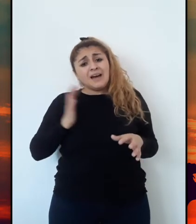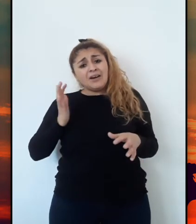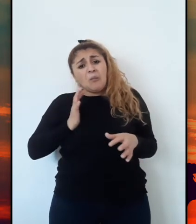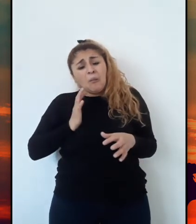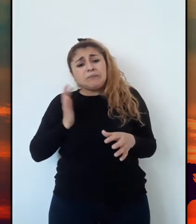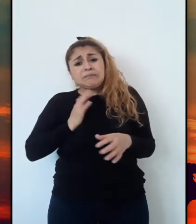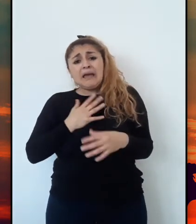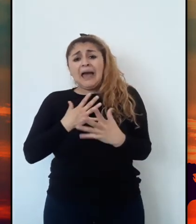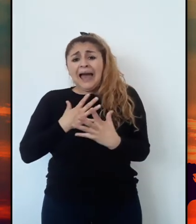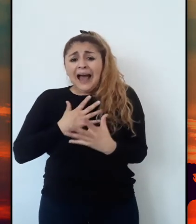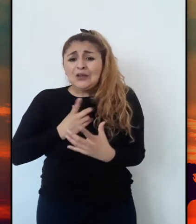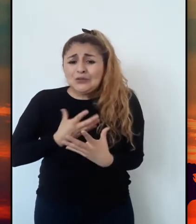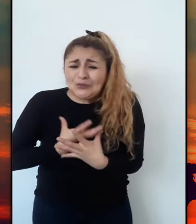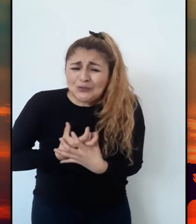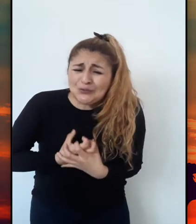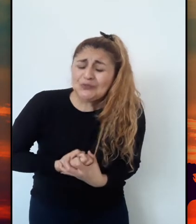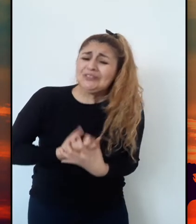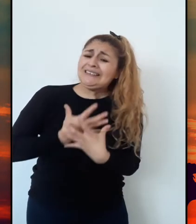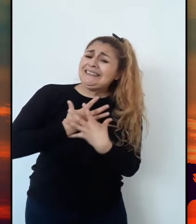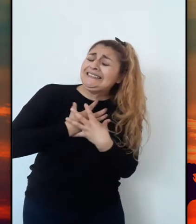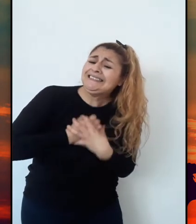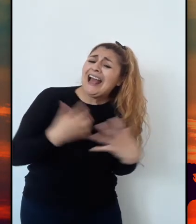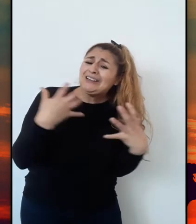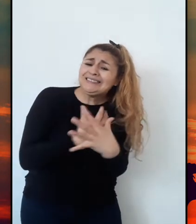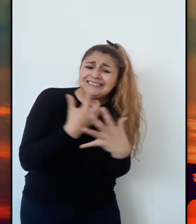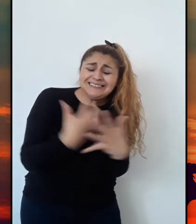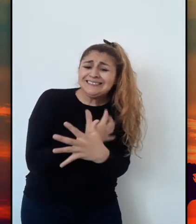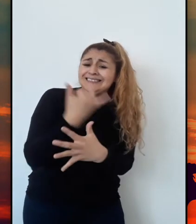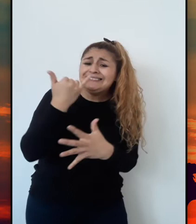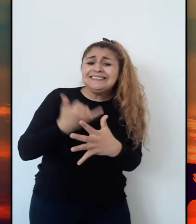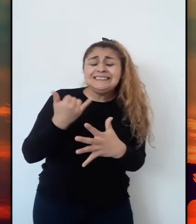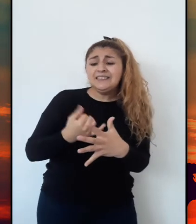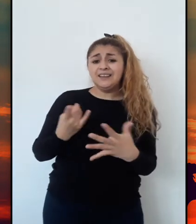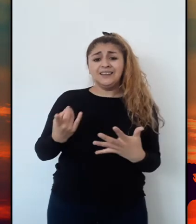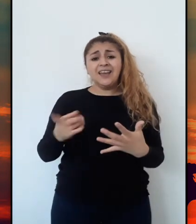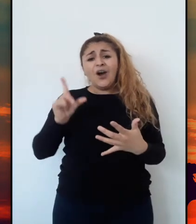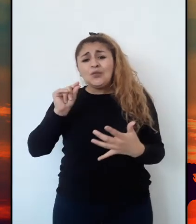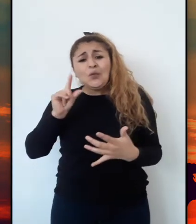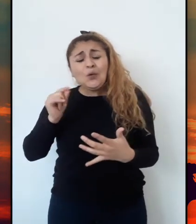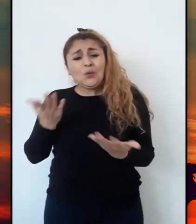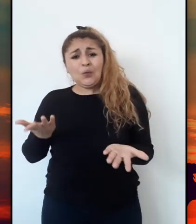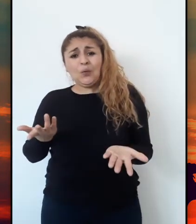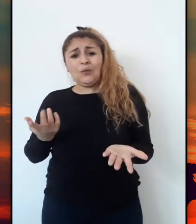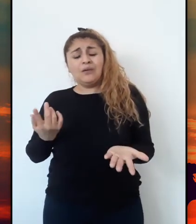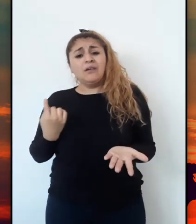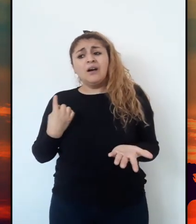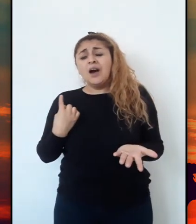de Hebreos dice, celui dont les jours de la chair, si